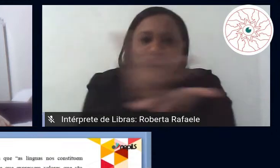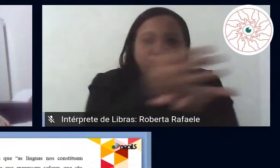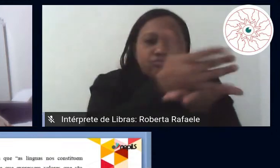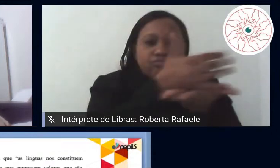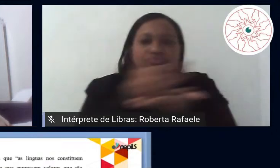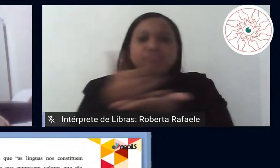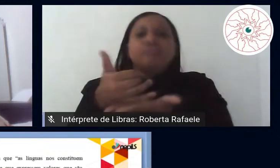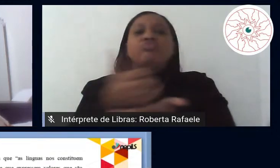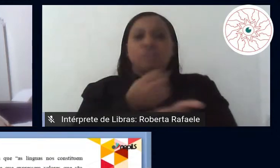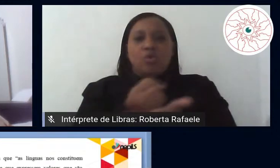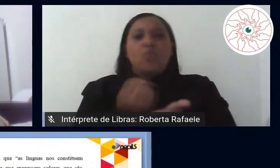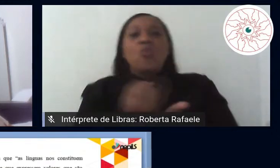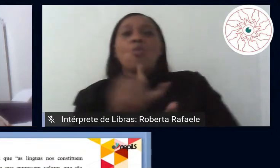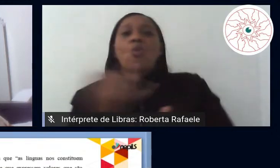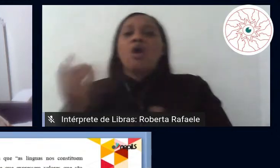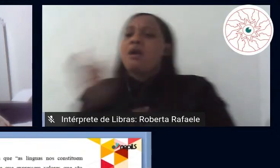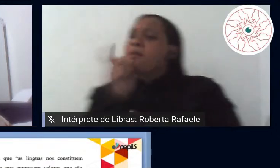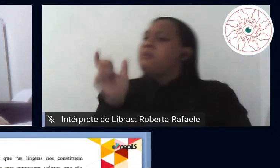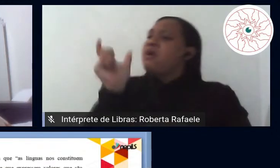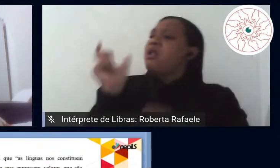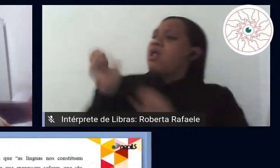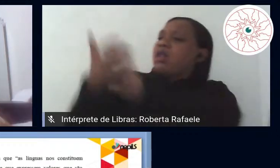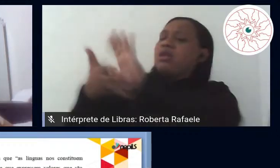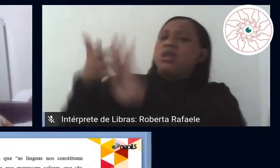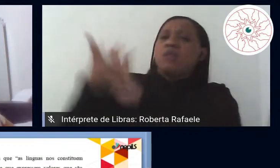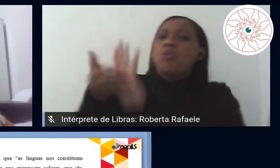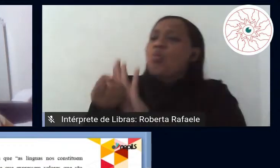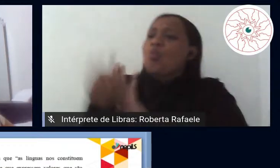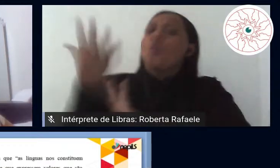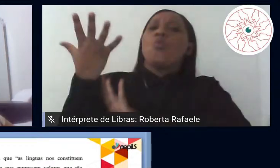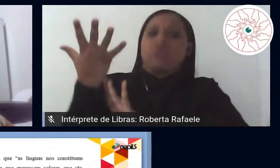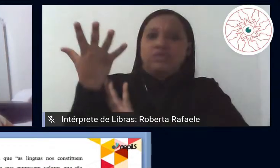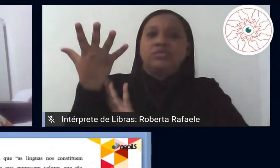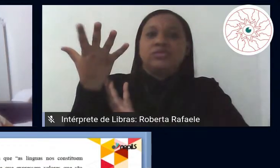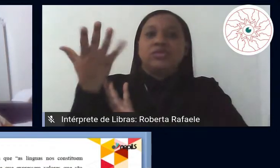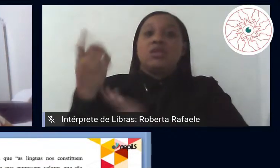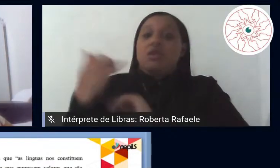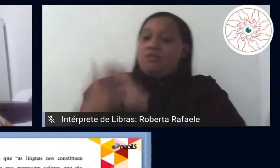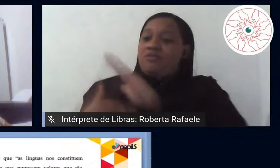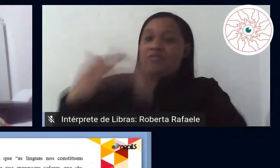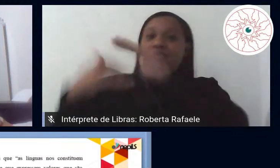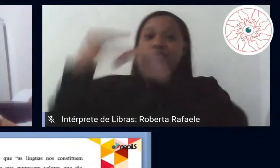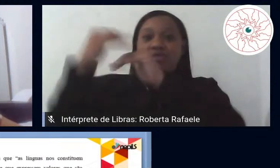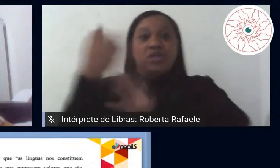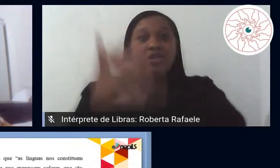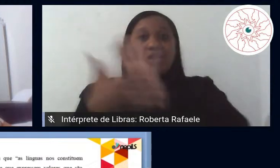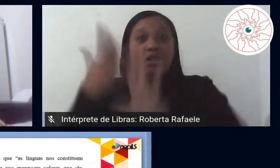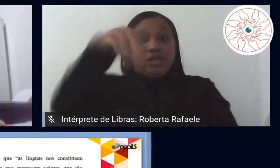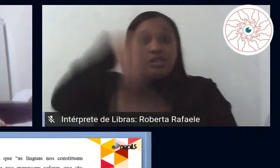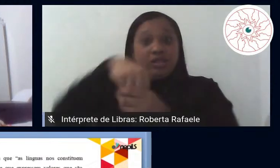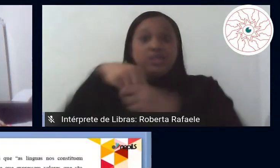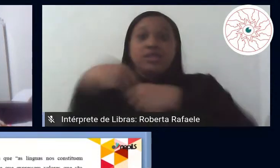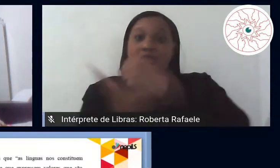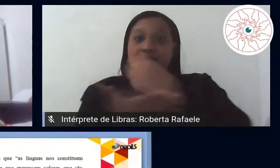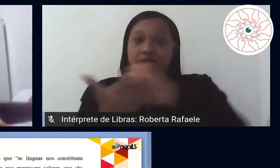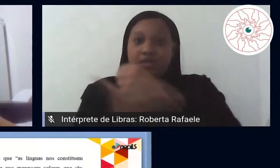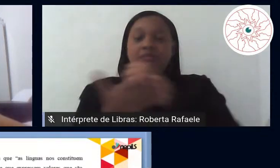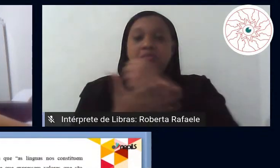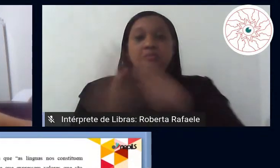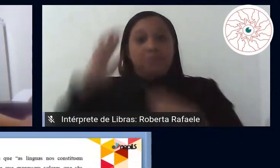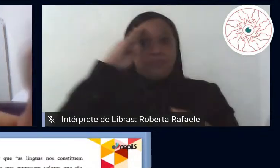a palavra a palavra Libras é colocada, a evolução da palavra Libras dentro da base e